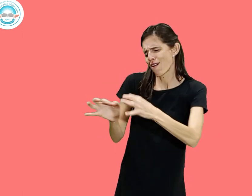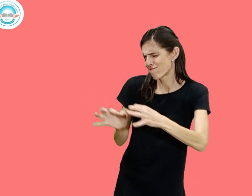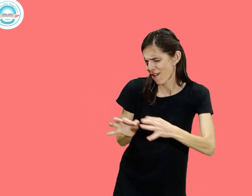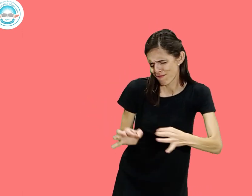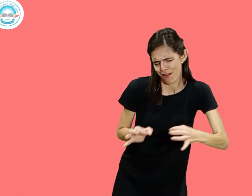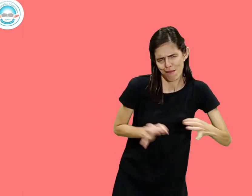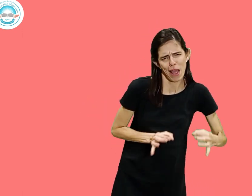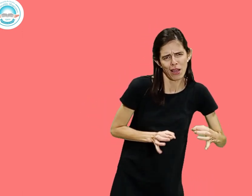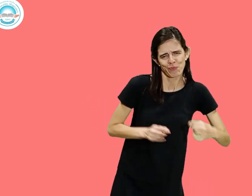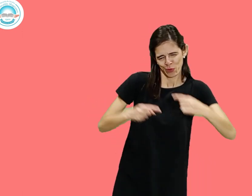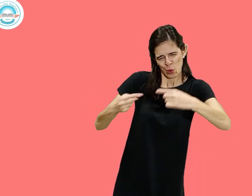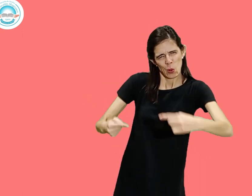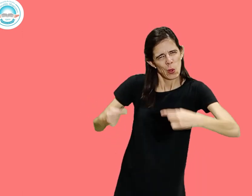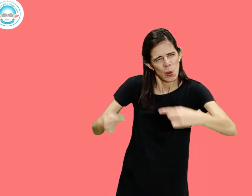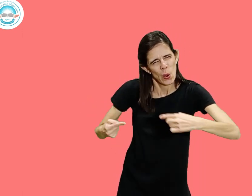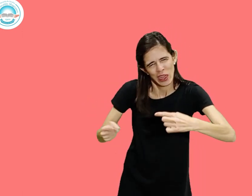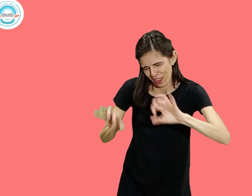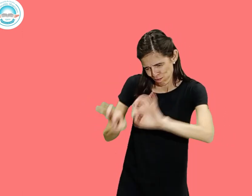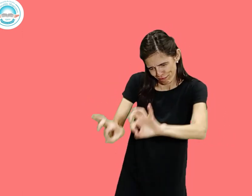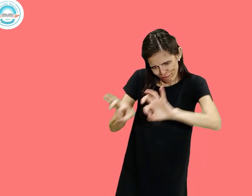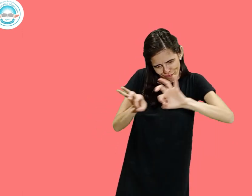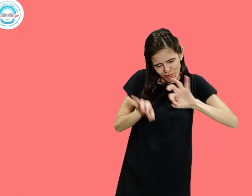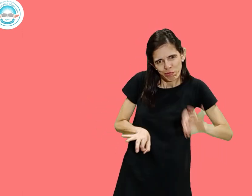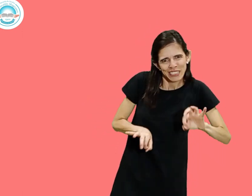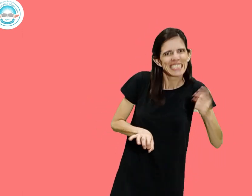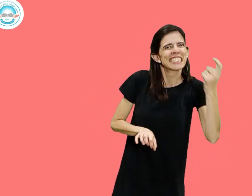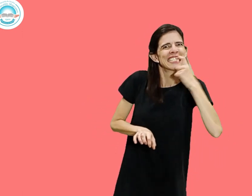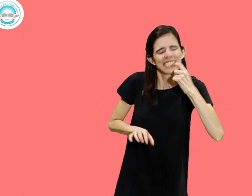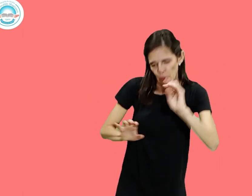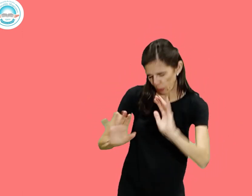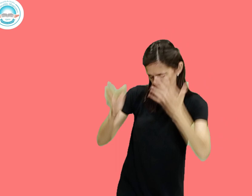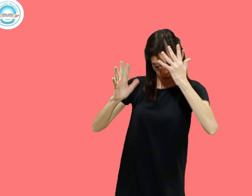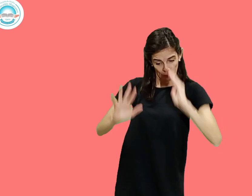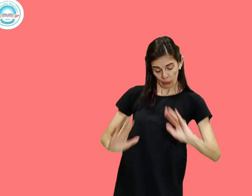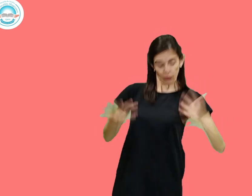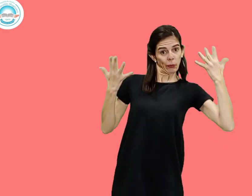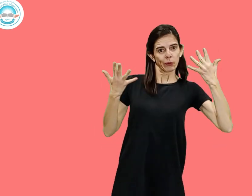negras las ruedas metálicas brillaban y parecían